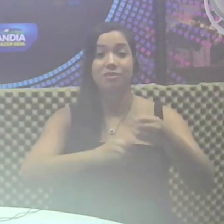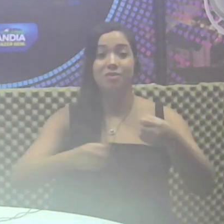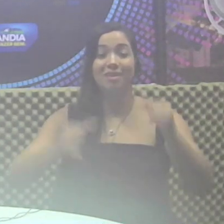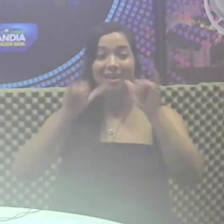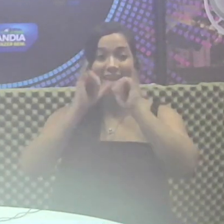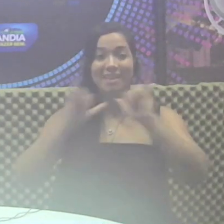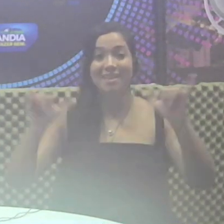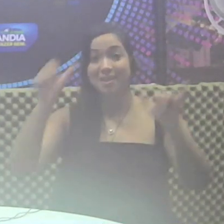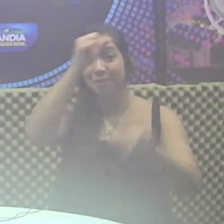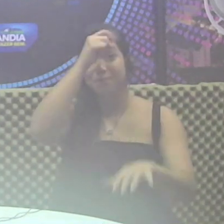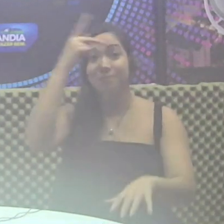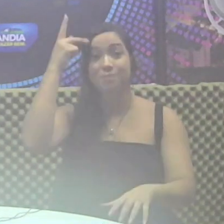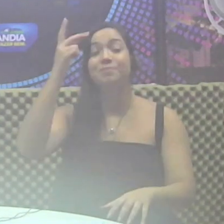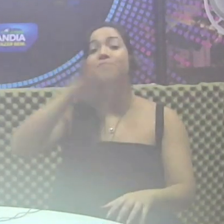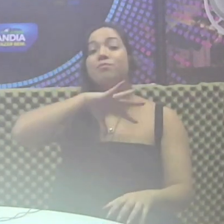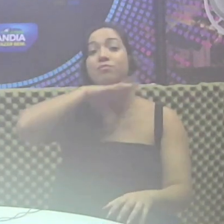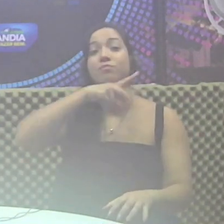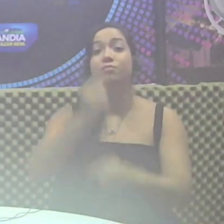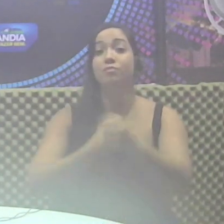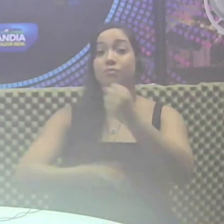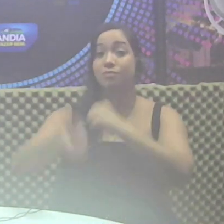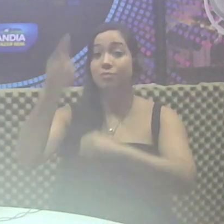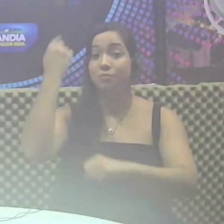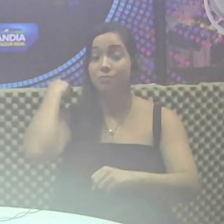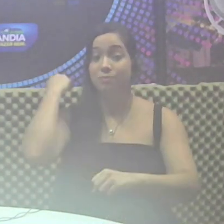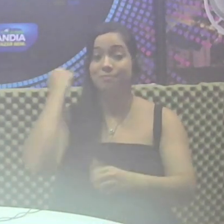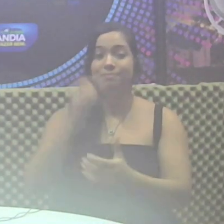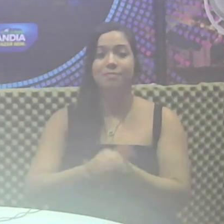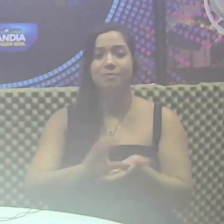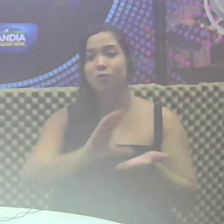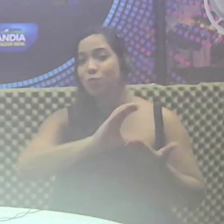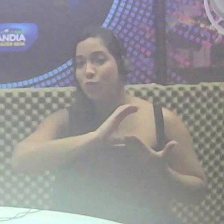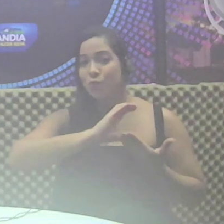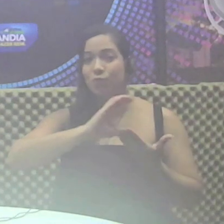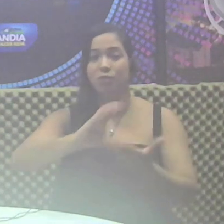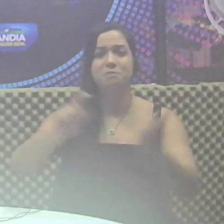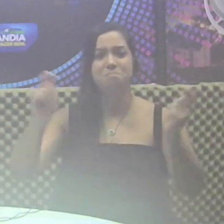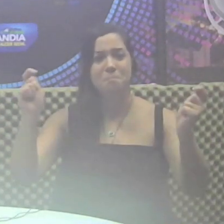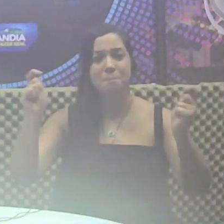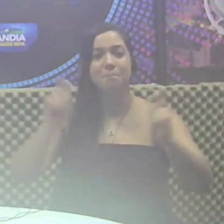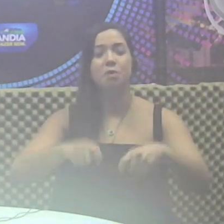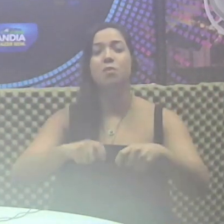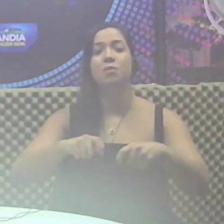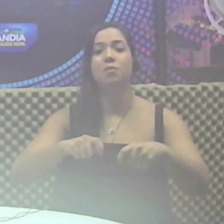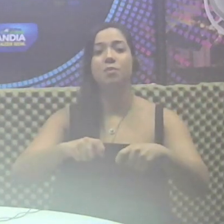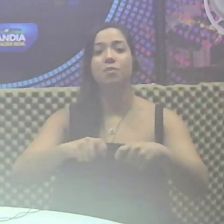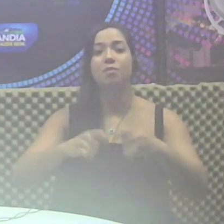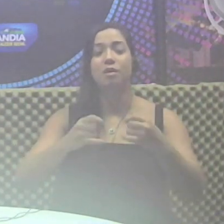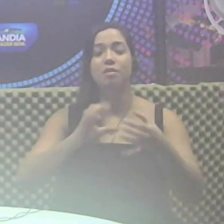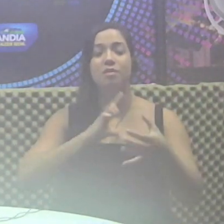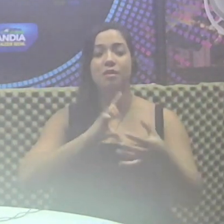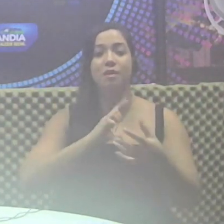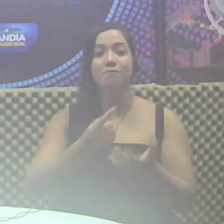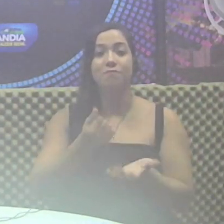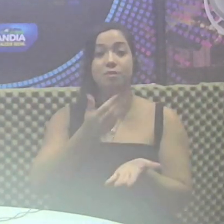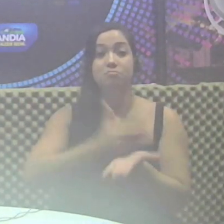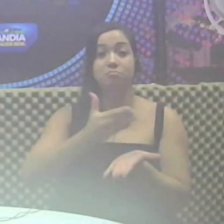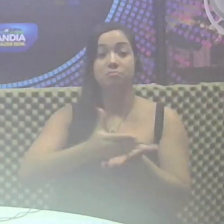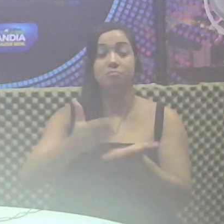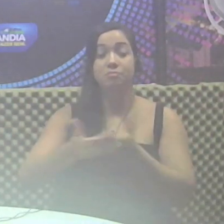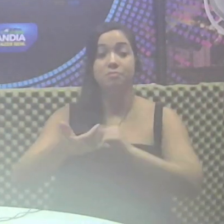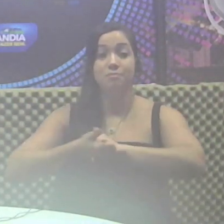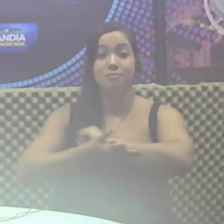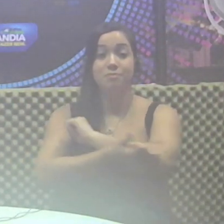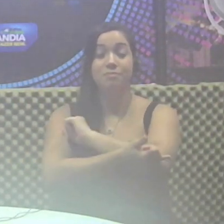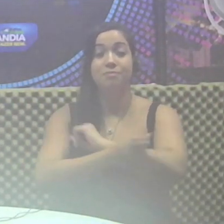pelo prefeito Odelmo Leão no ano passado. O investimento foi viabilizado por meio de linha de financiamento à infraestrutura e